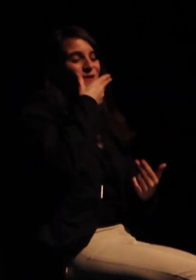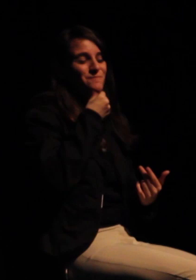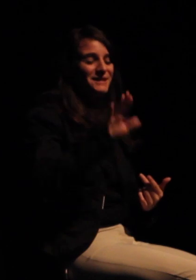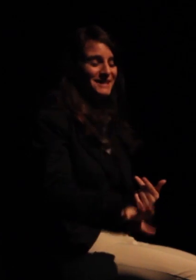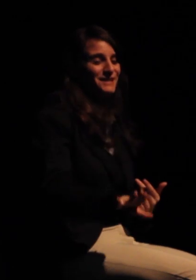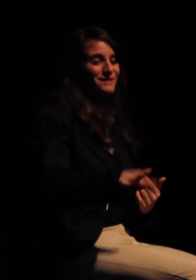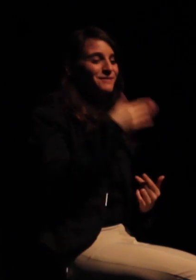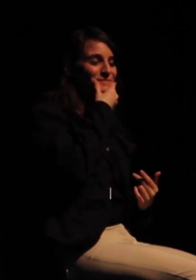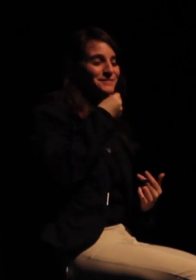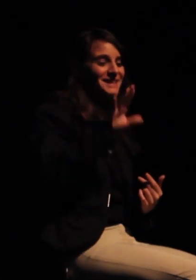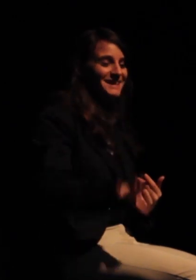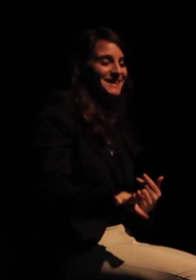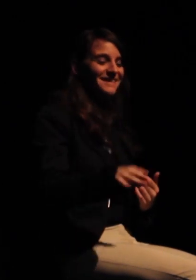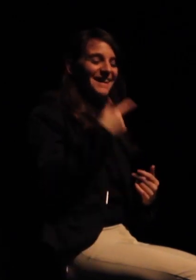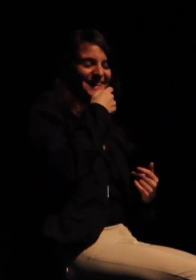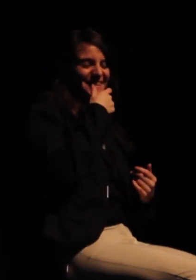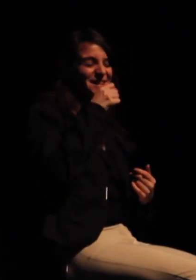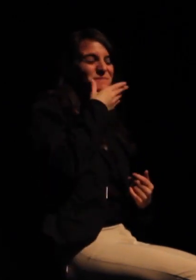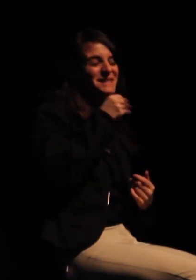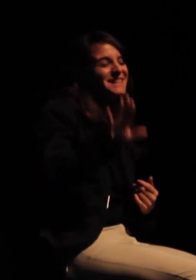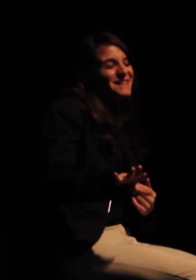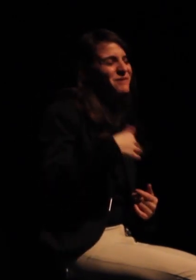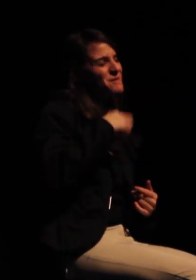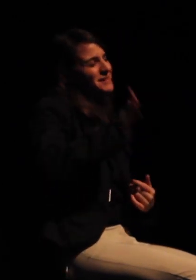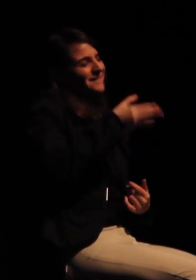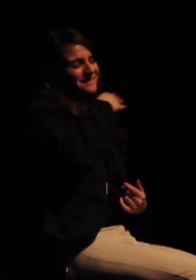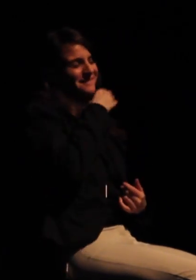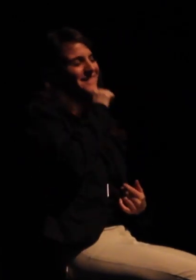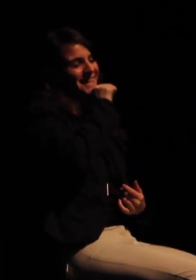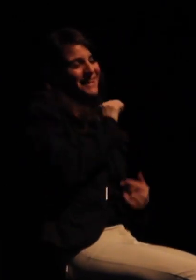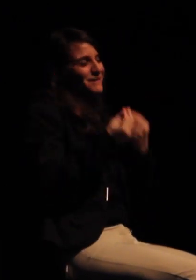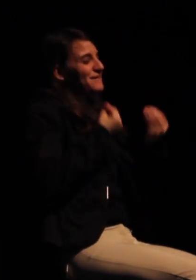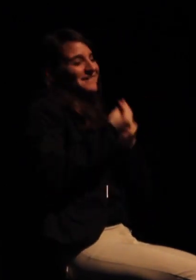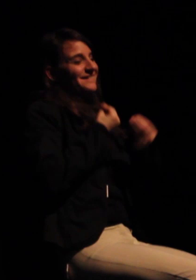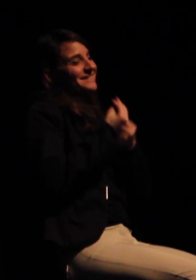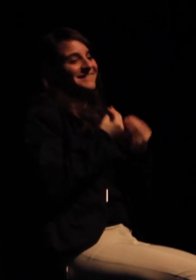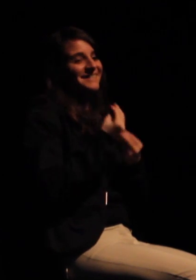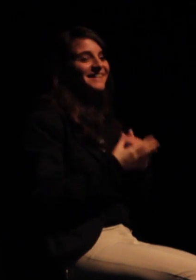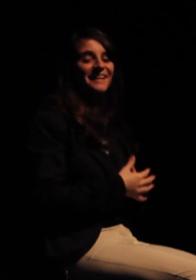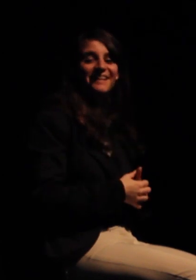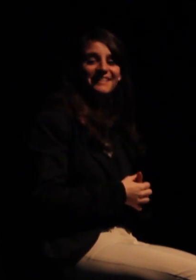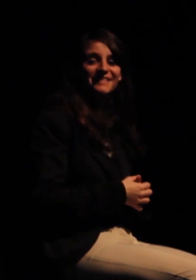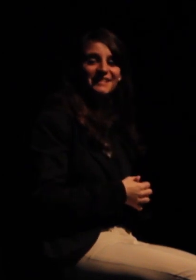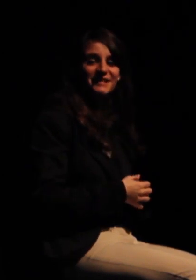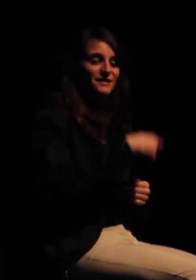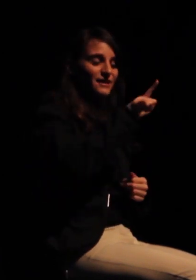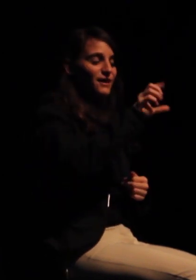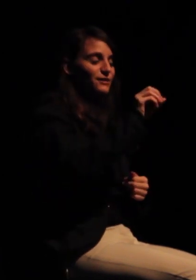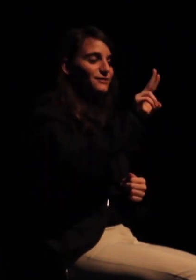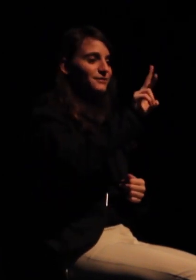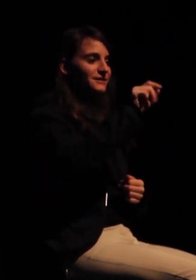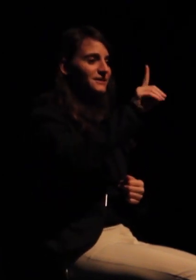Eu tinha 70 anos. Ah, o menino, ah, o menino. E a gente conversava e a Lourdes